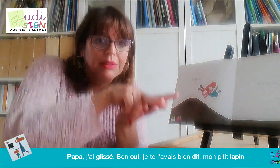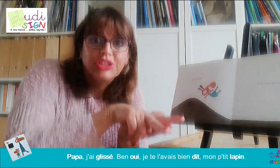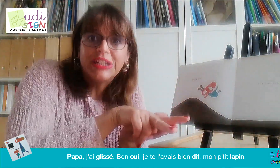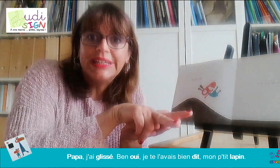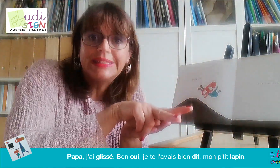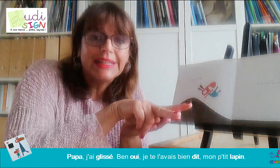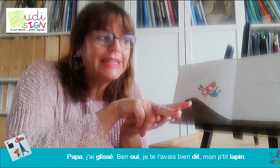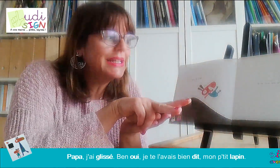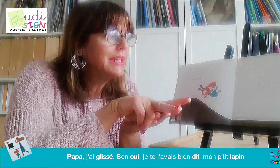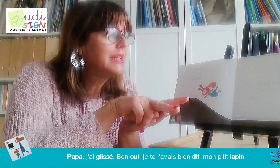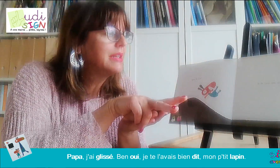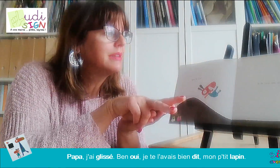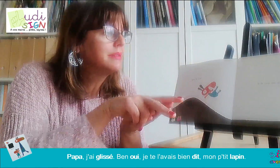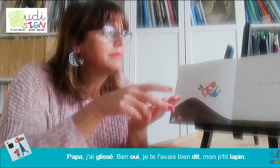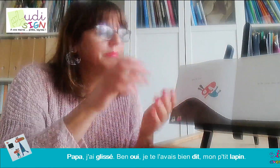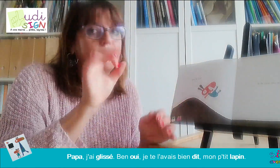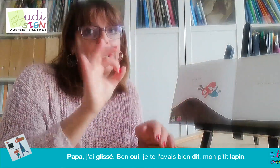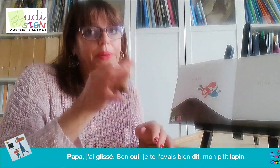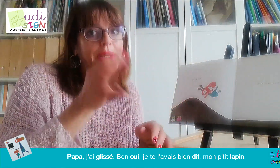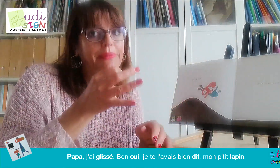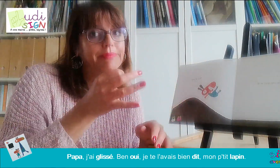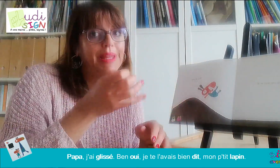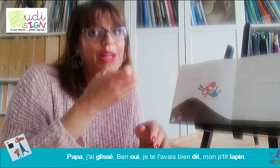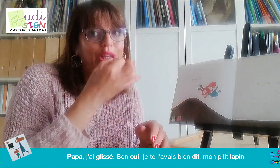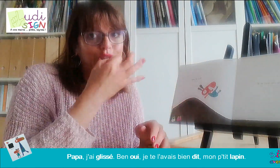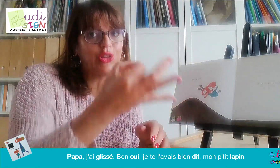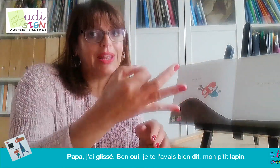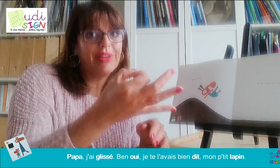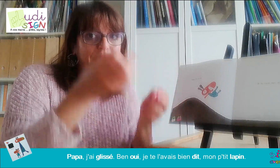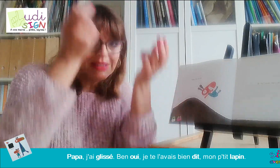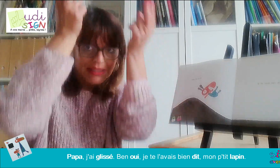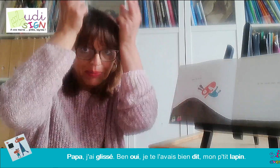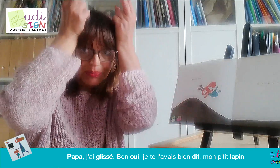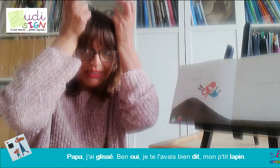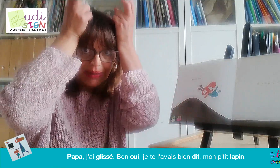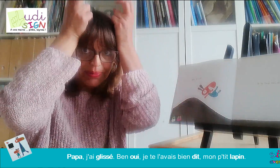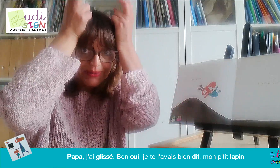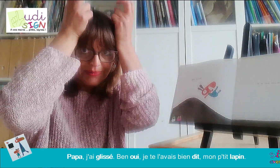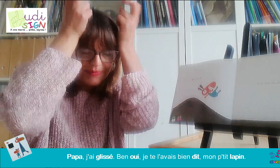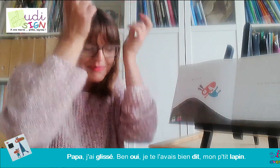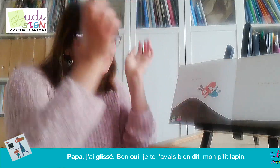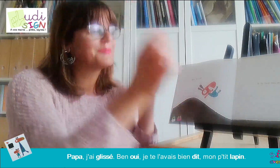J'ai glissé! Ben oui, je te l'avais bien dit, mon petit lapin.